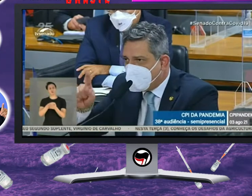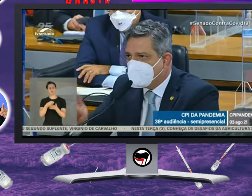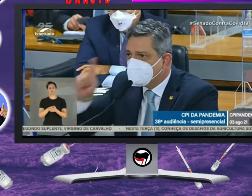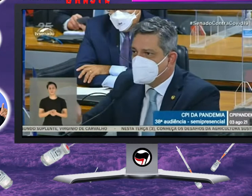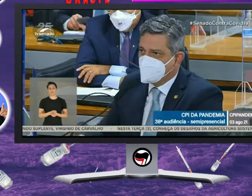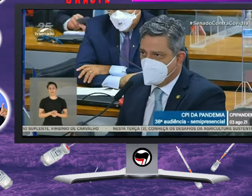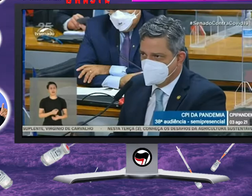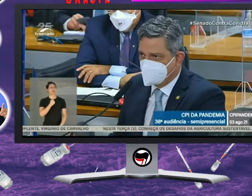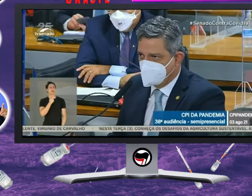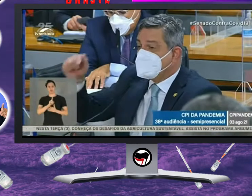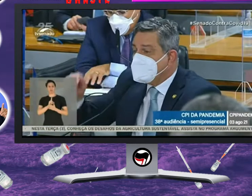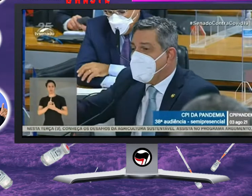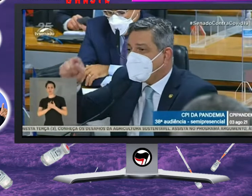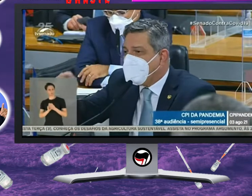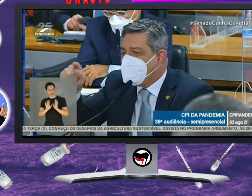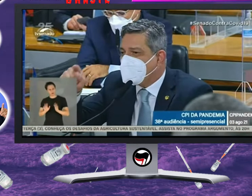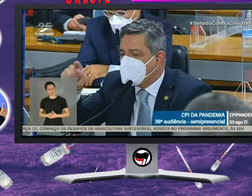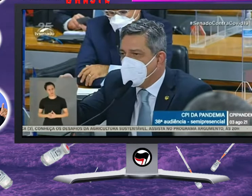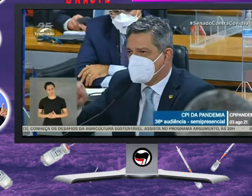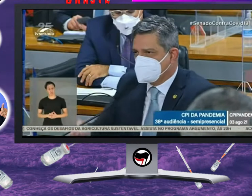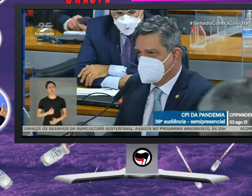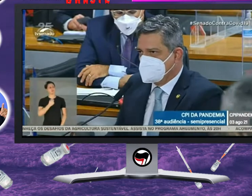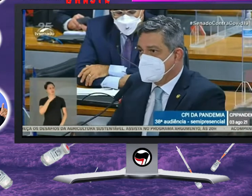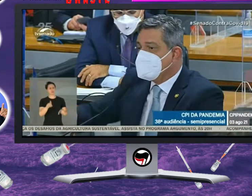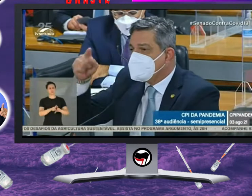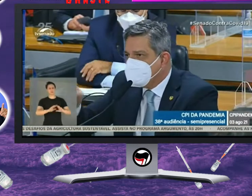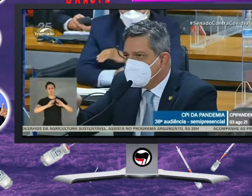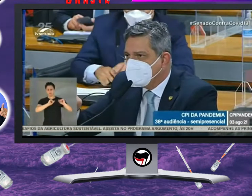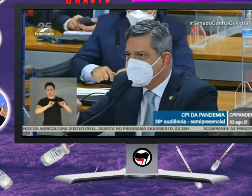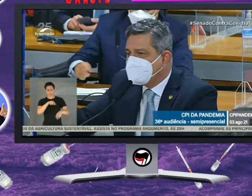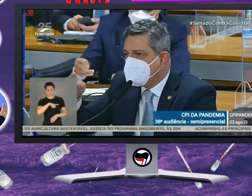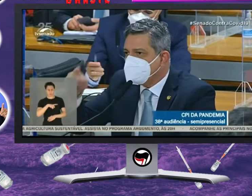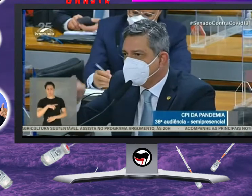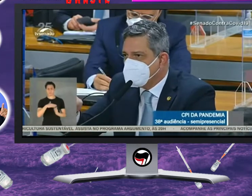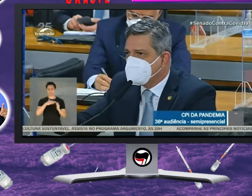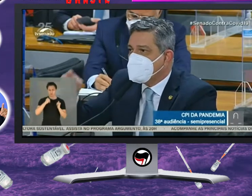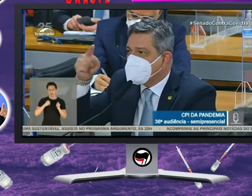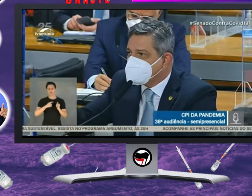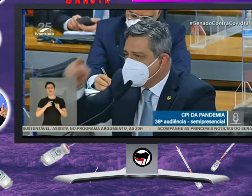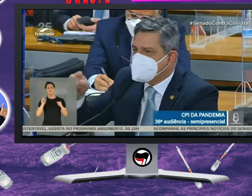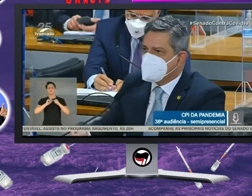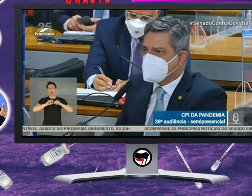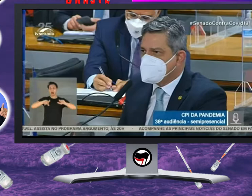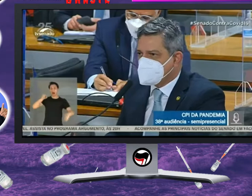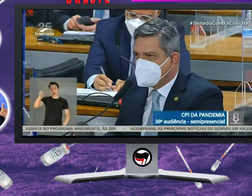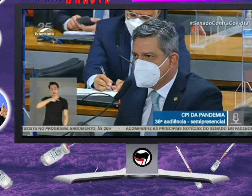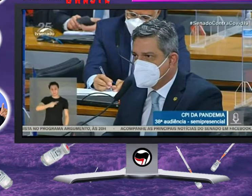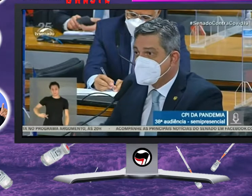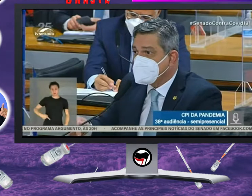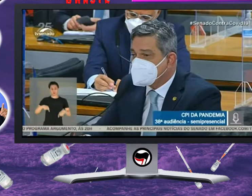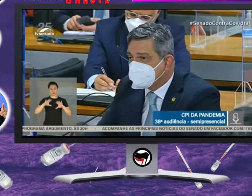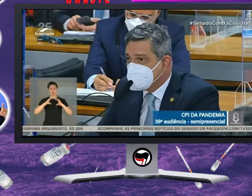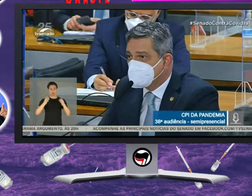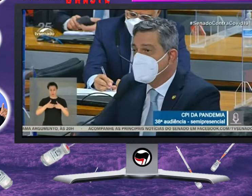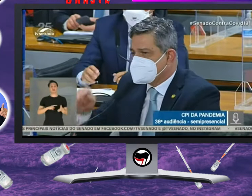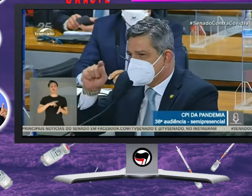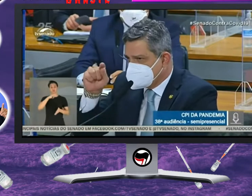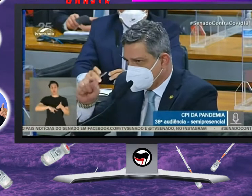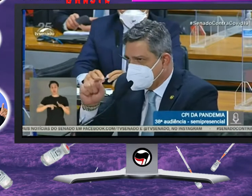me intimidar, que aquele requerimento que eu pedi que fosse feito pela presidência desta comissão, solicitando segredos